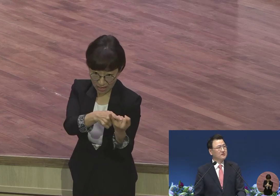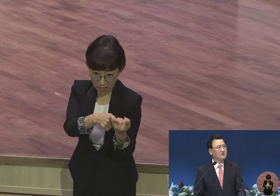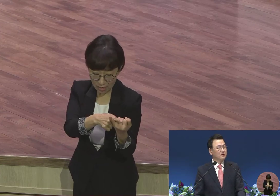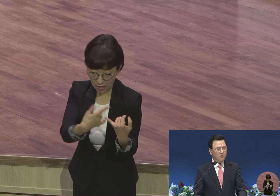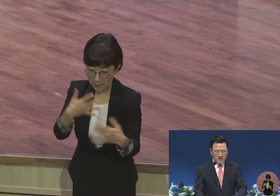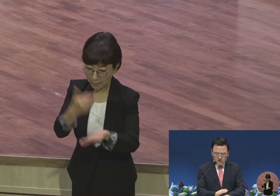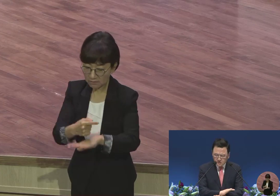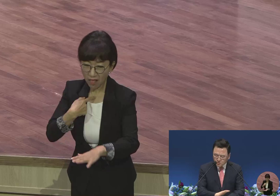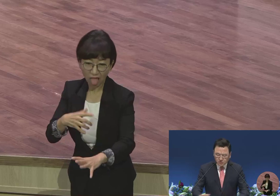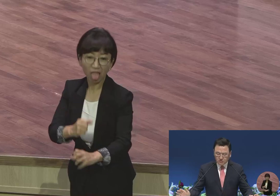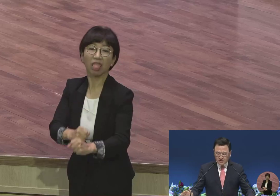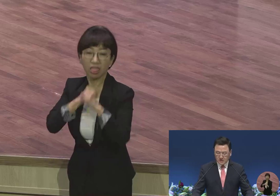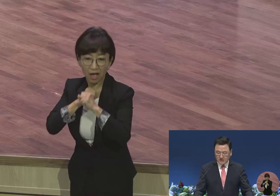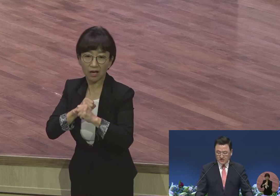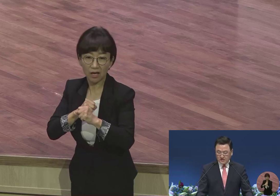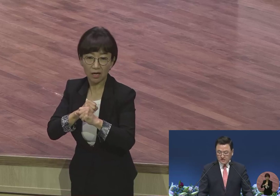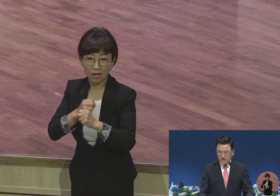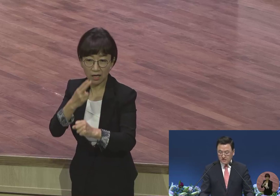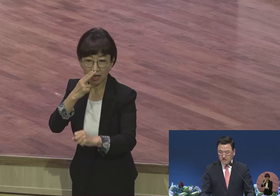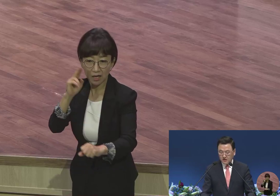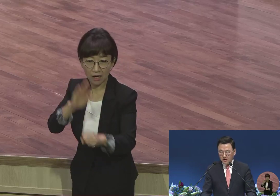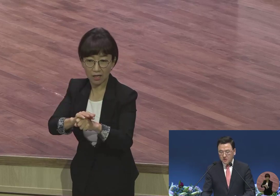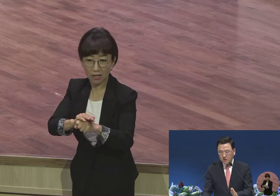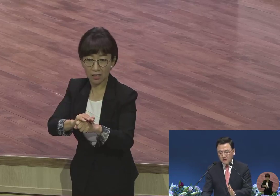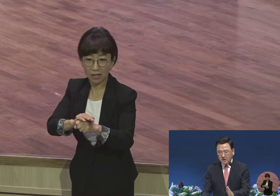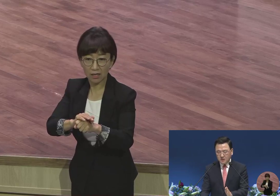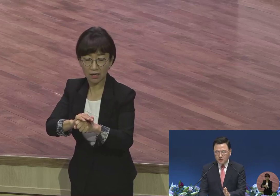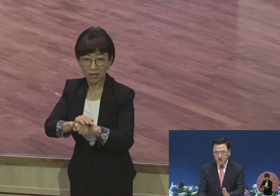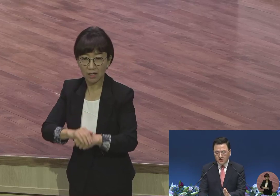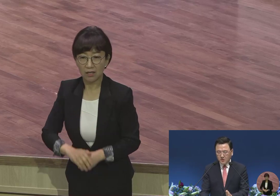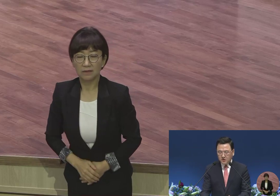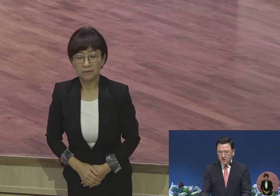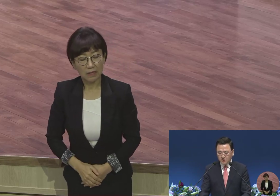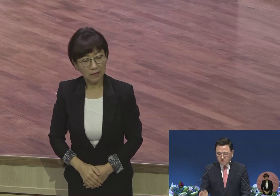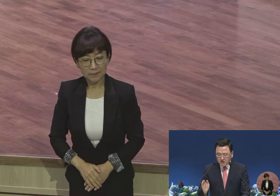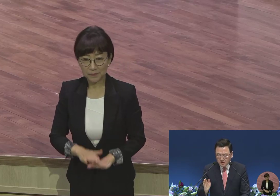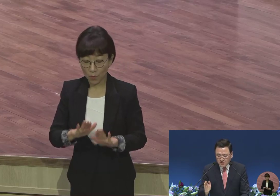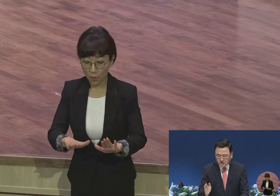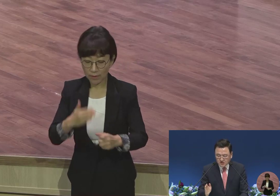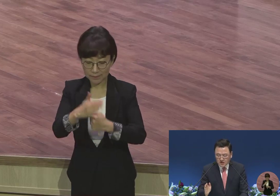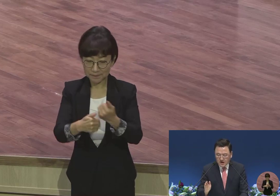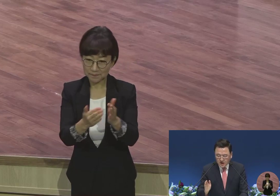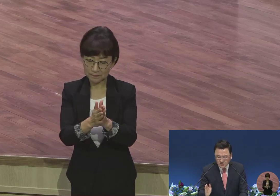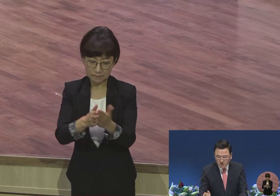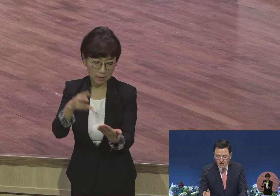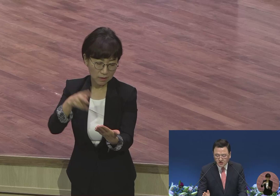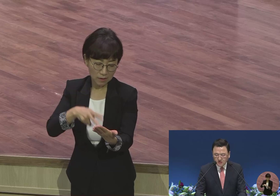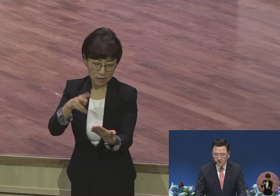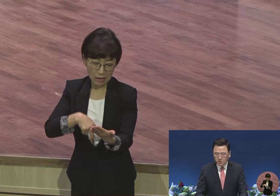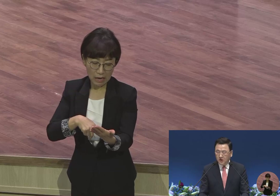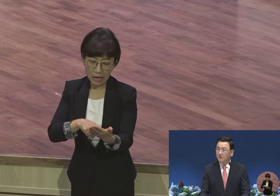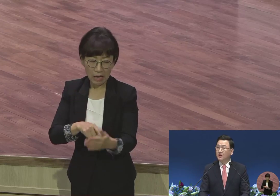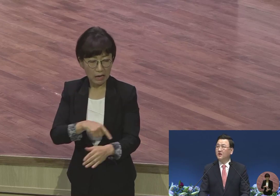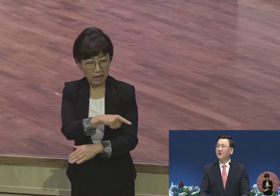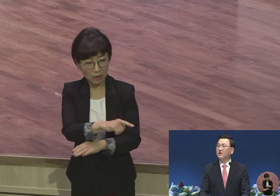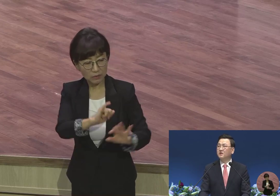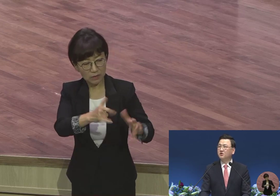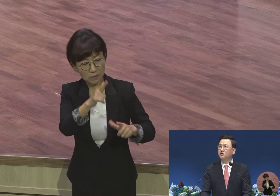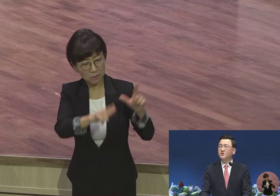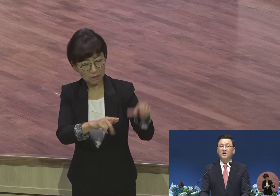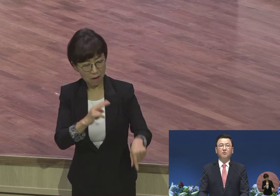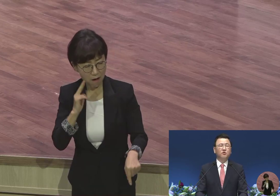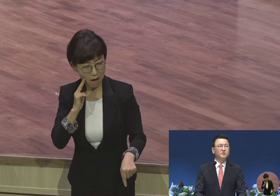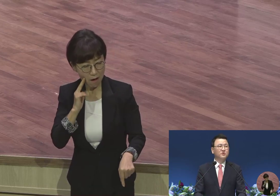겁니까? 완전히 모순된 세상. 저는 이 말씀을 묵상하면서 정말 세상은 강력하다는 걸 보게 됩니다.